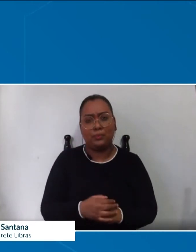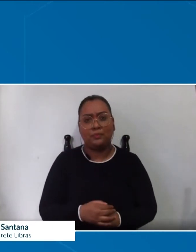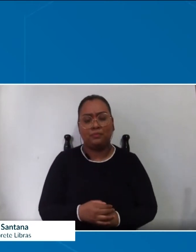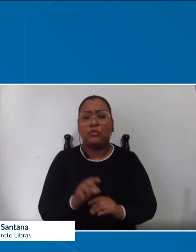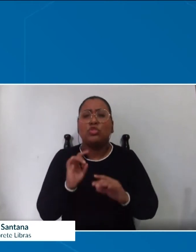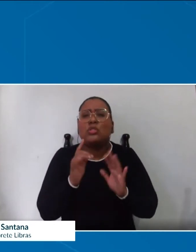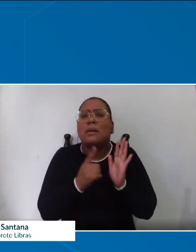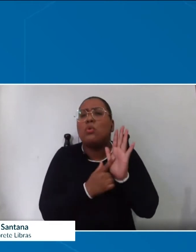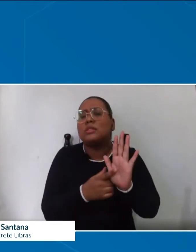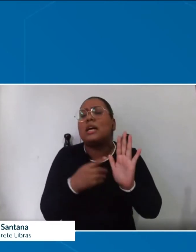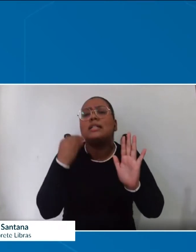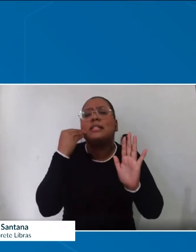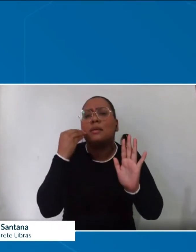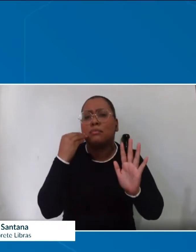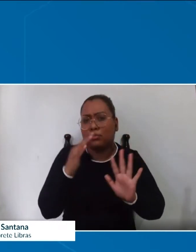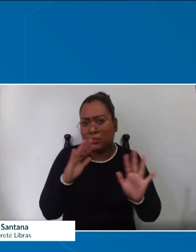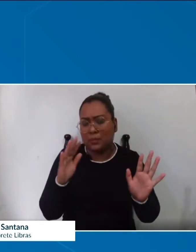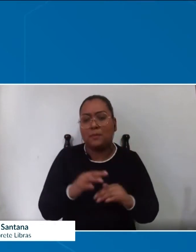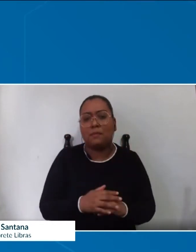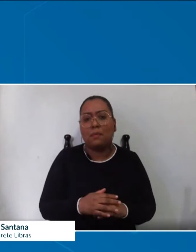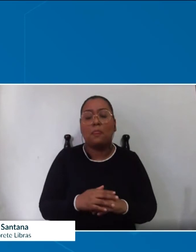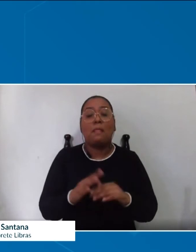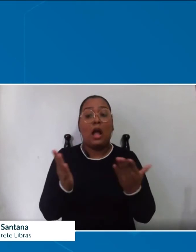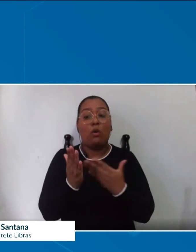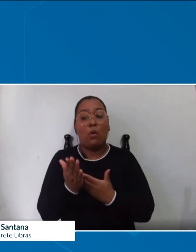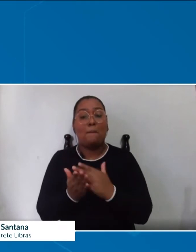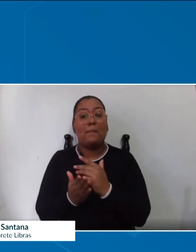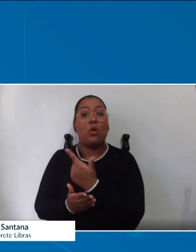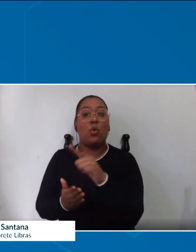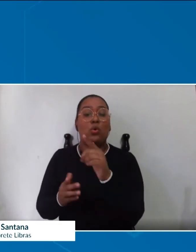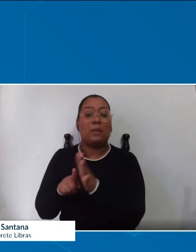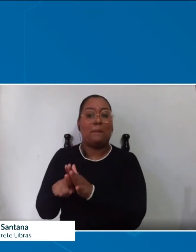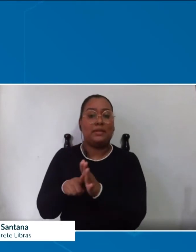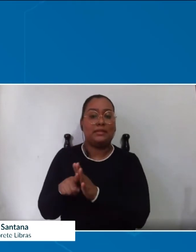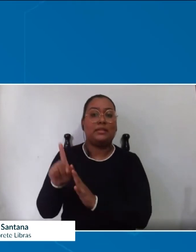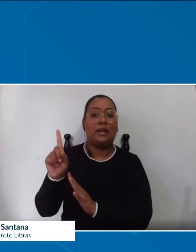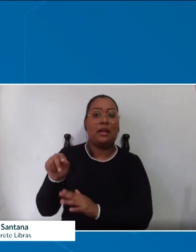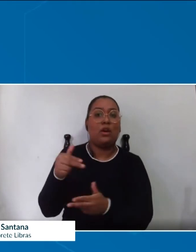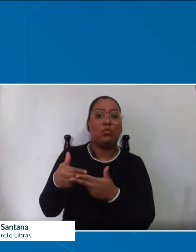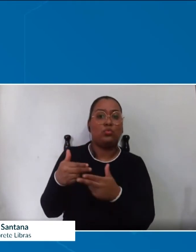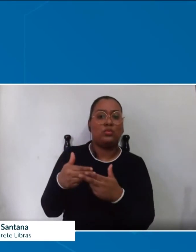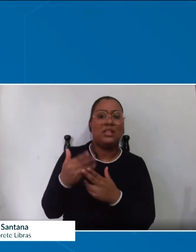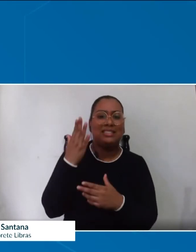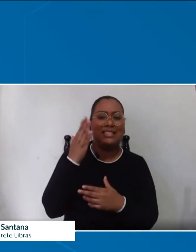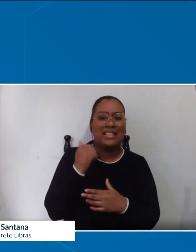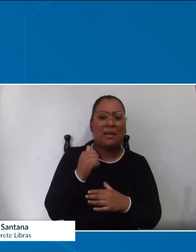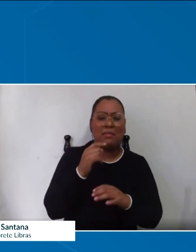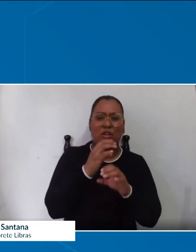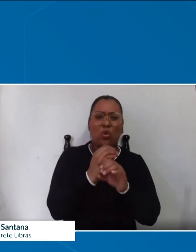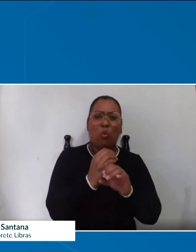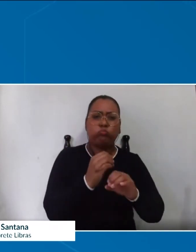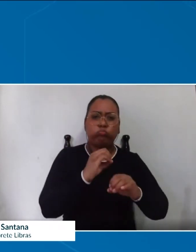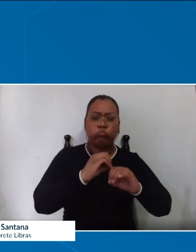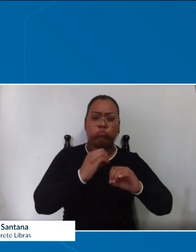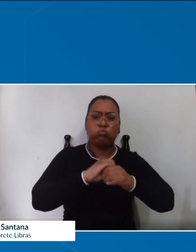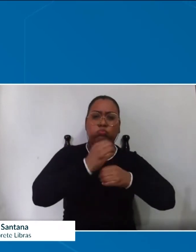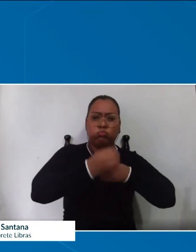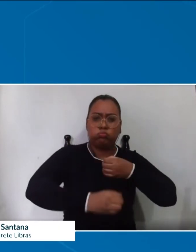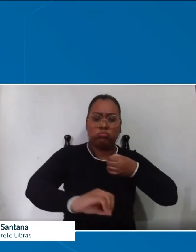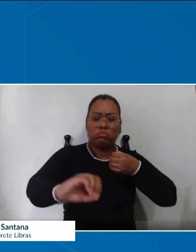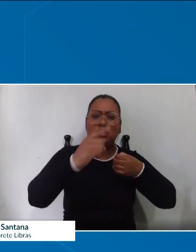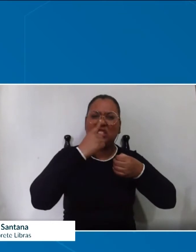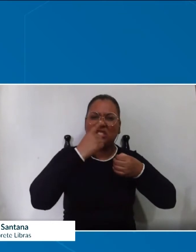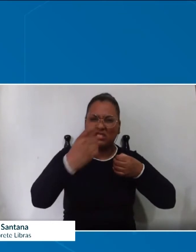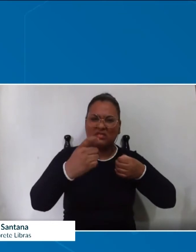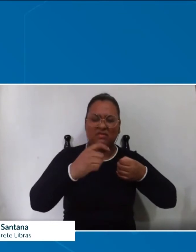foi um projeto muito bom. Estou iniciando também um outro, que é utilizando lodo de esgoto, de estação de tratamento de esgoto,